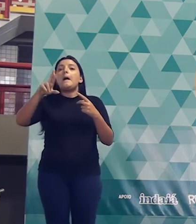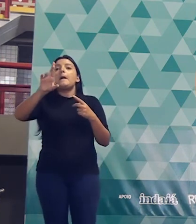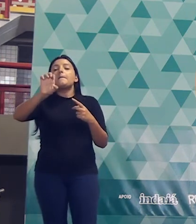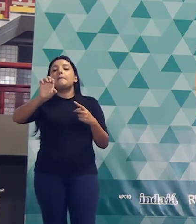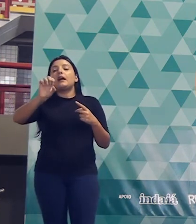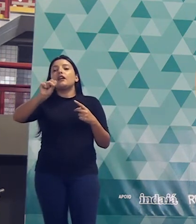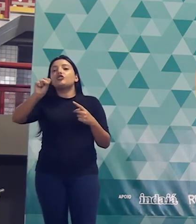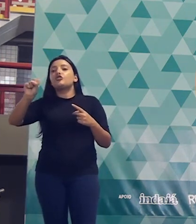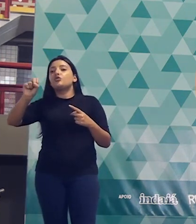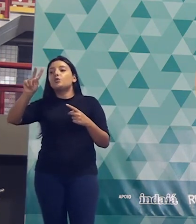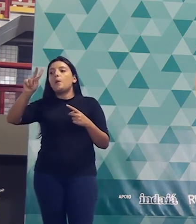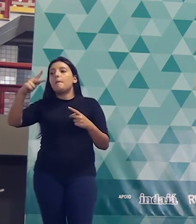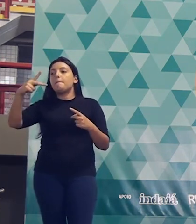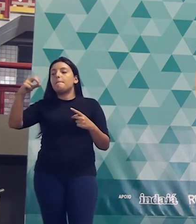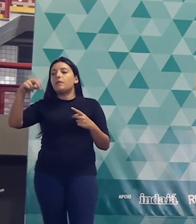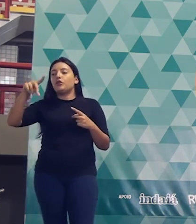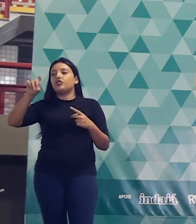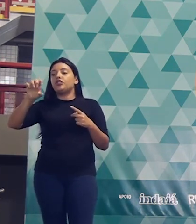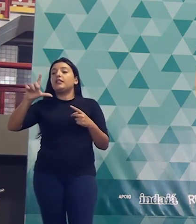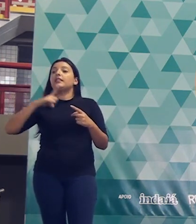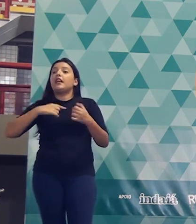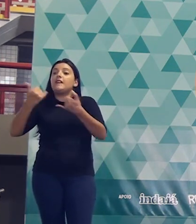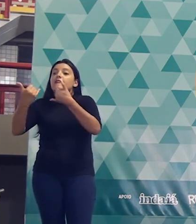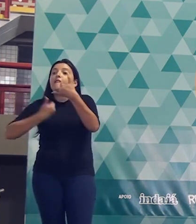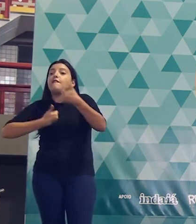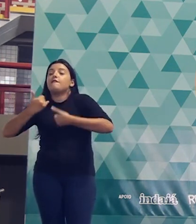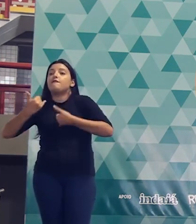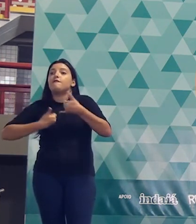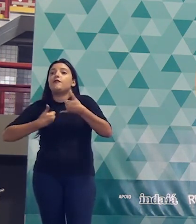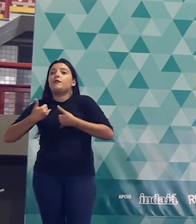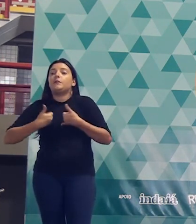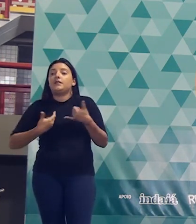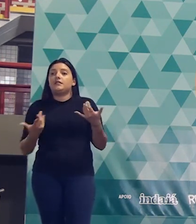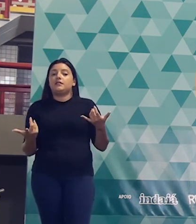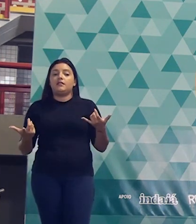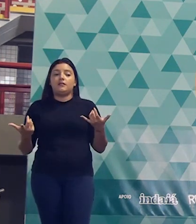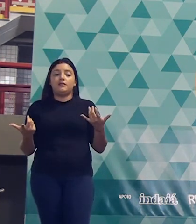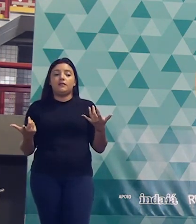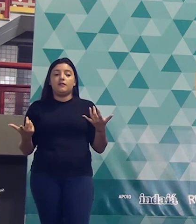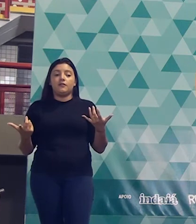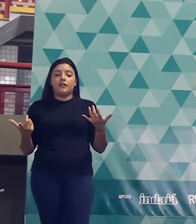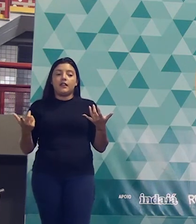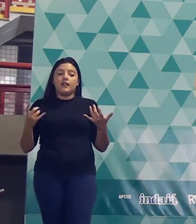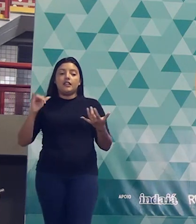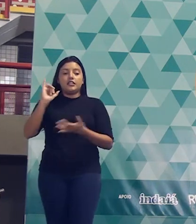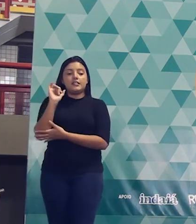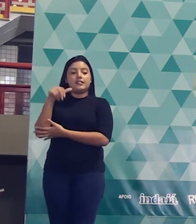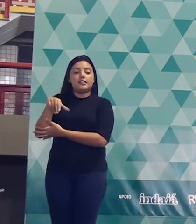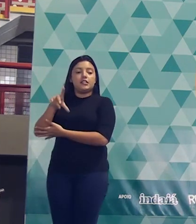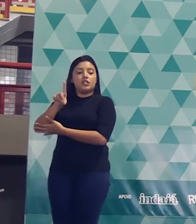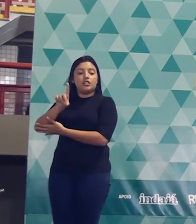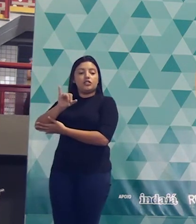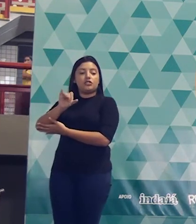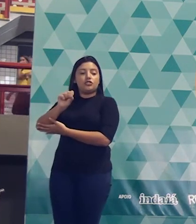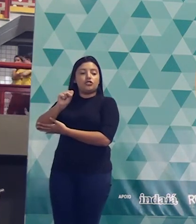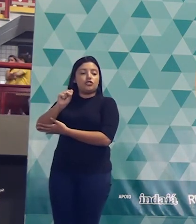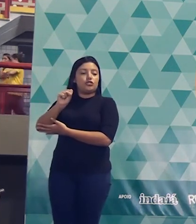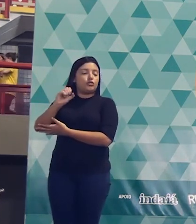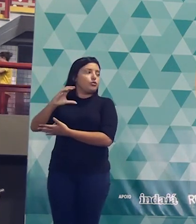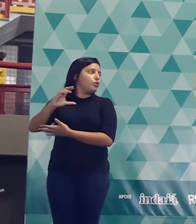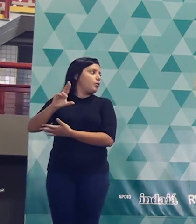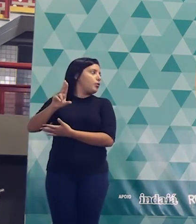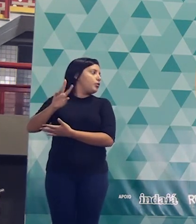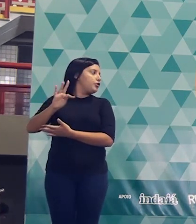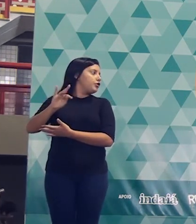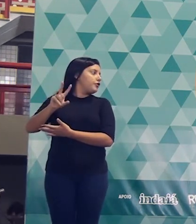espera que você encontre ali? Uma informação que seja indiscutível, certo? Obrigado.